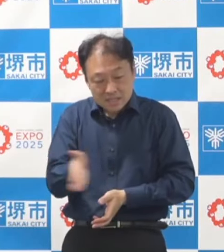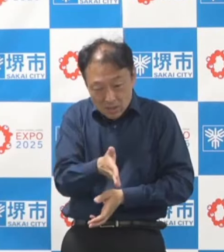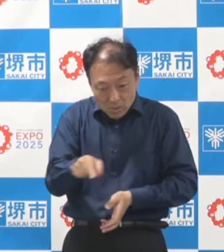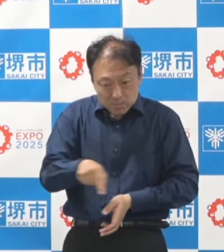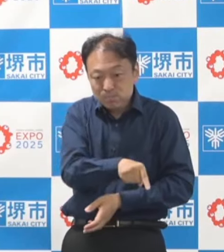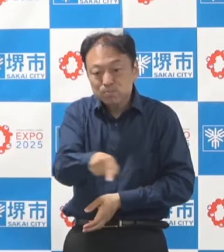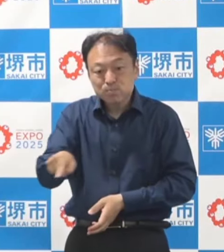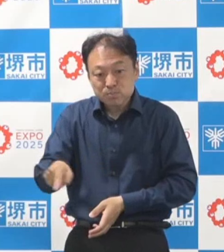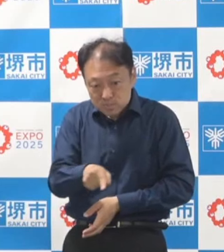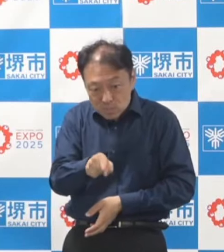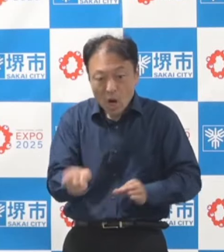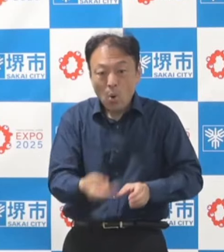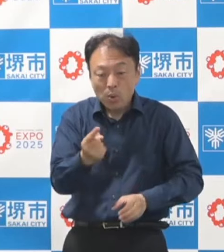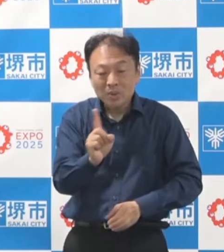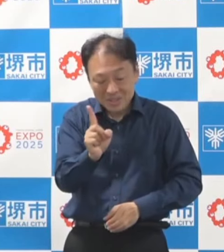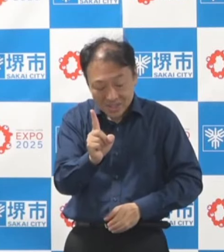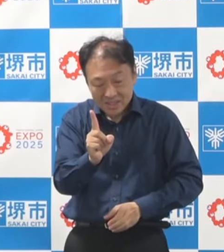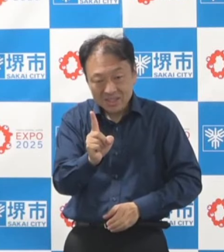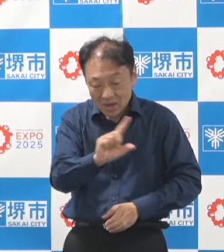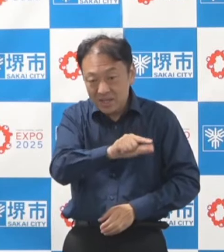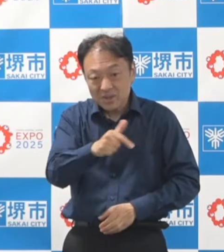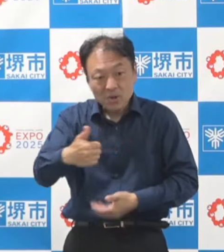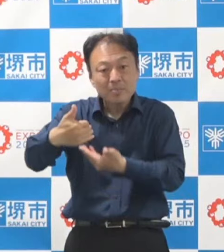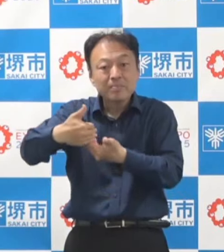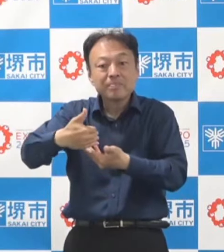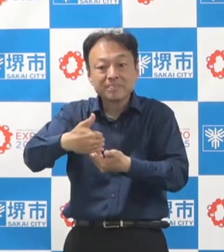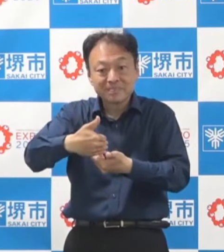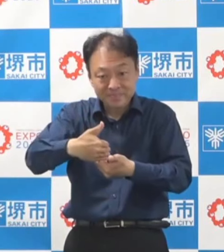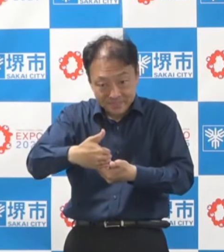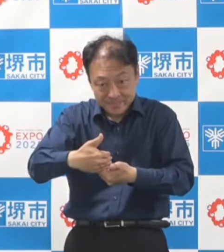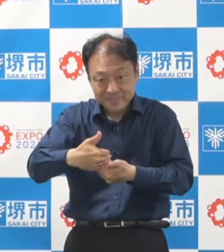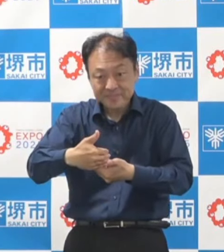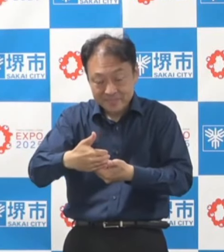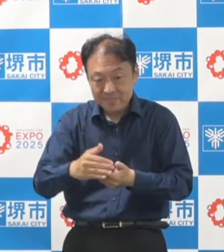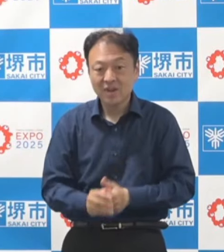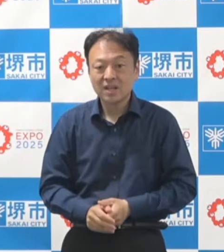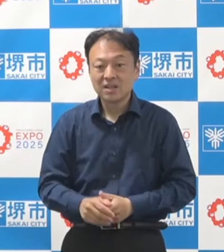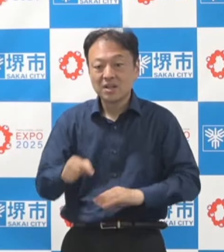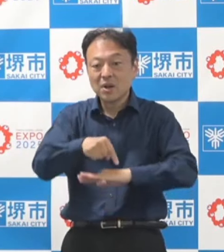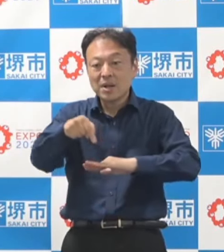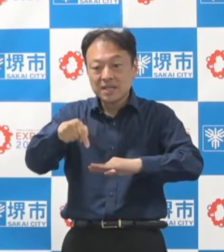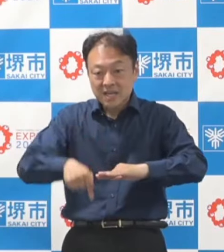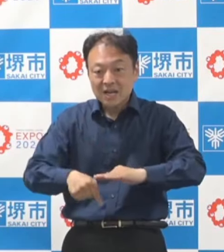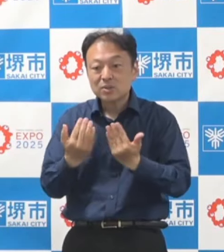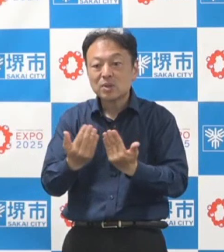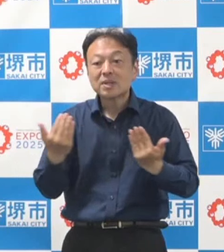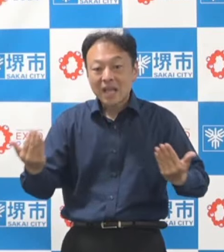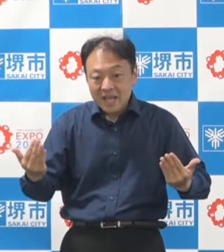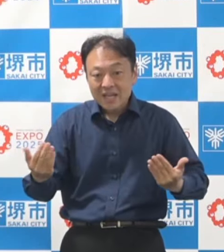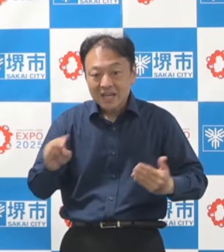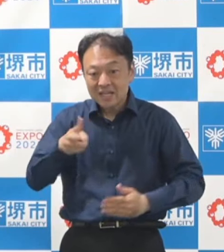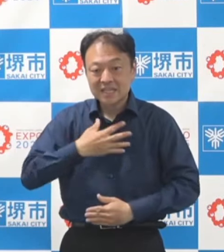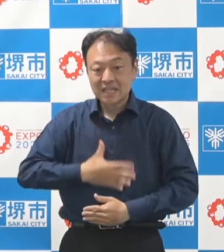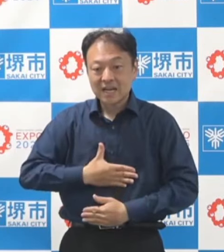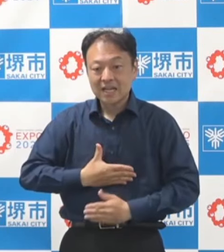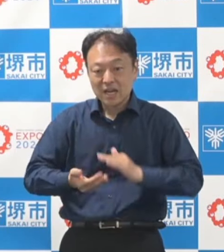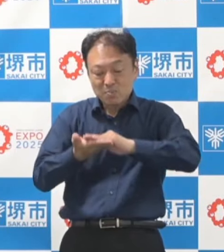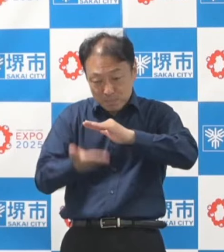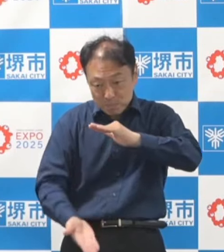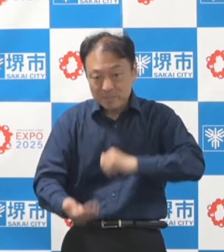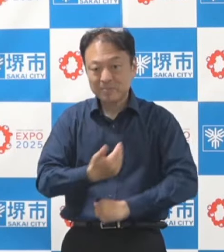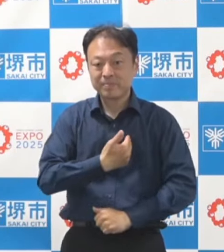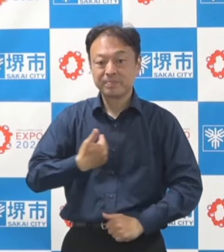まな解説を聞きながら出来事の解説を聞きながら今回の企画展への理解をより深めていただくことができます